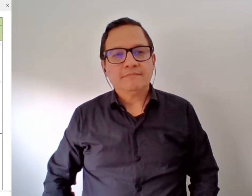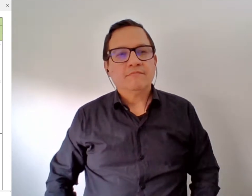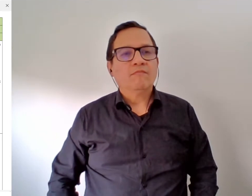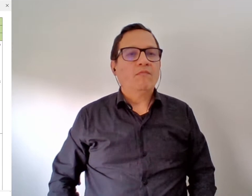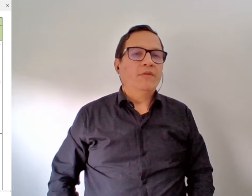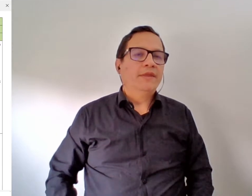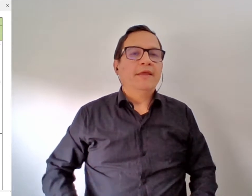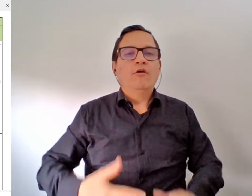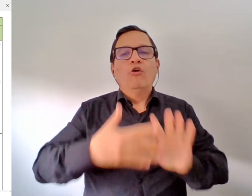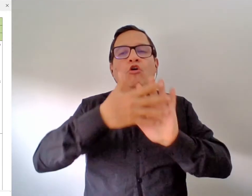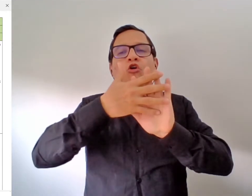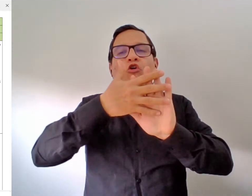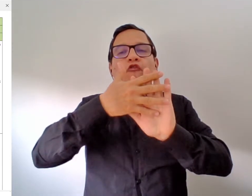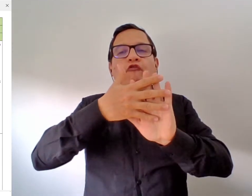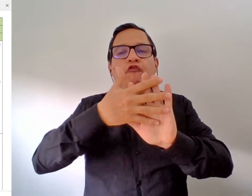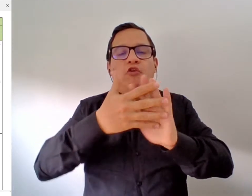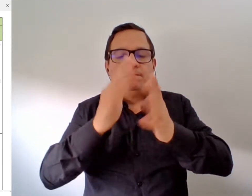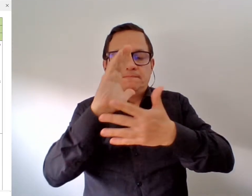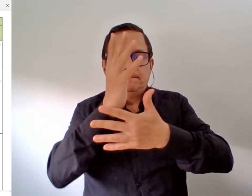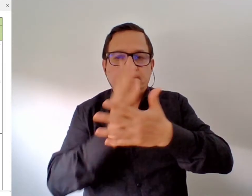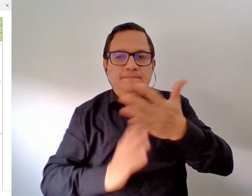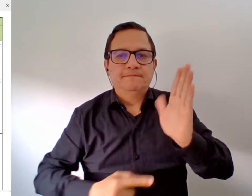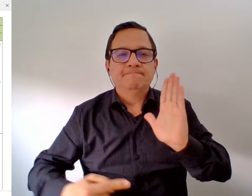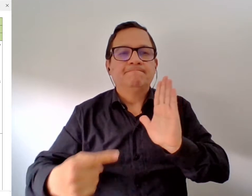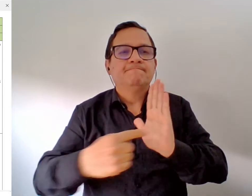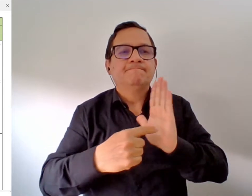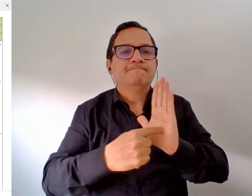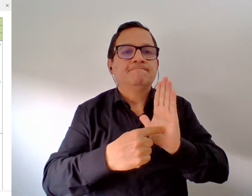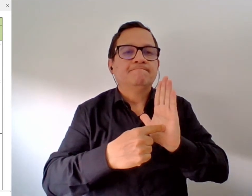3. Formato de rúbrica de evaluación.